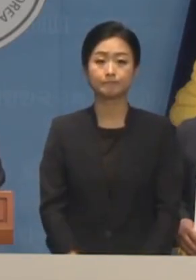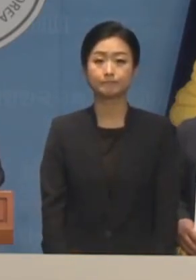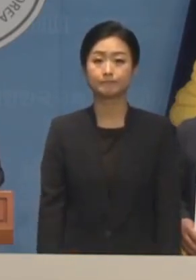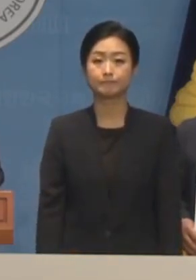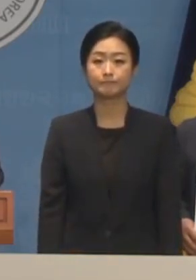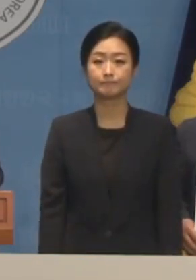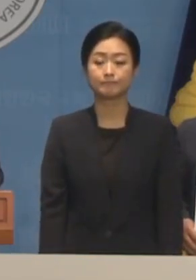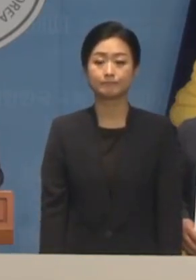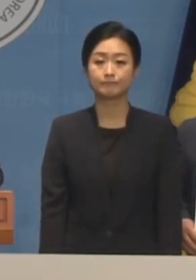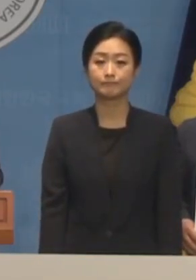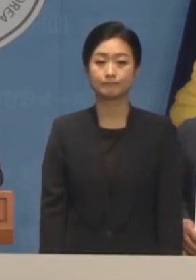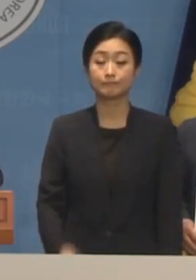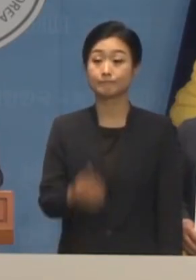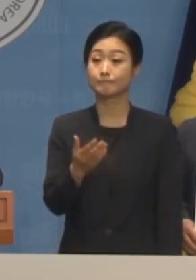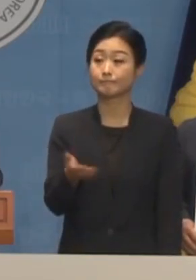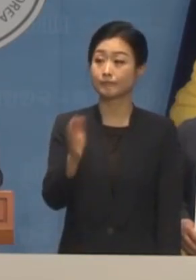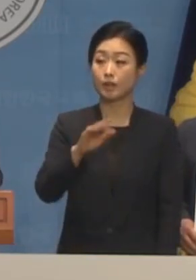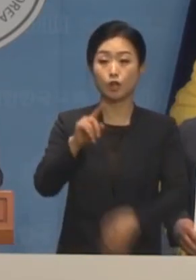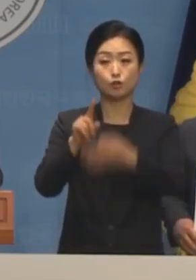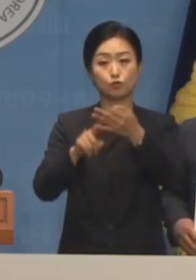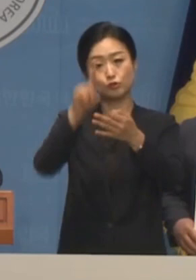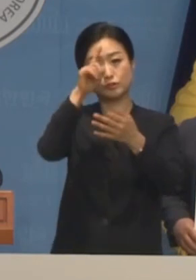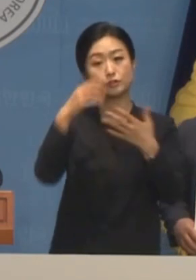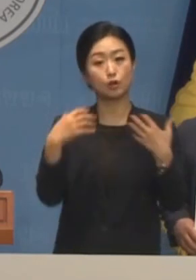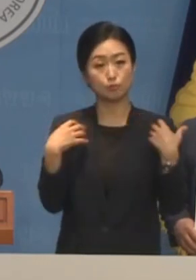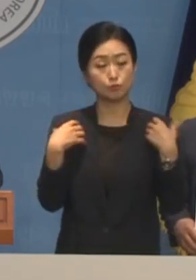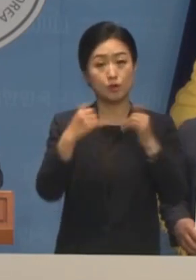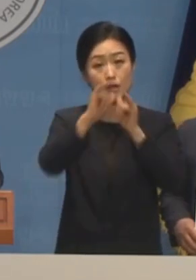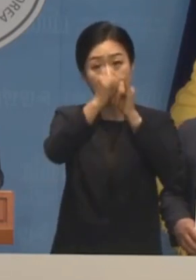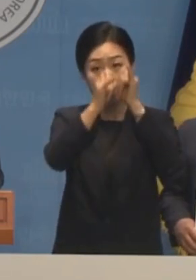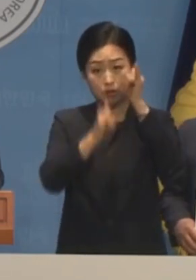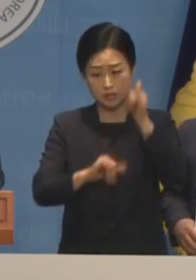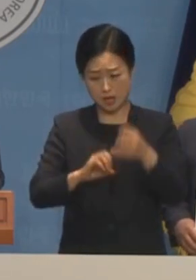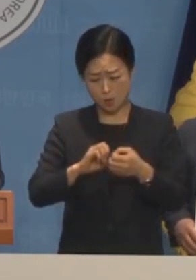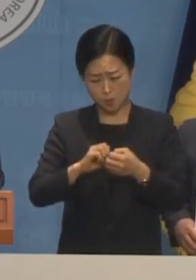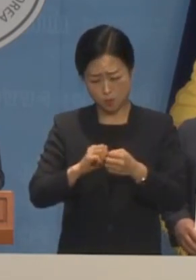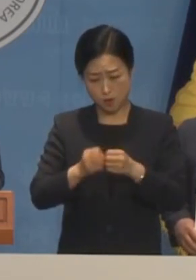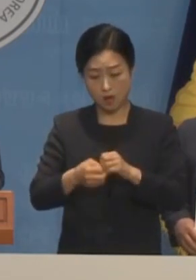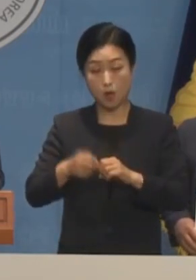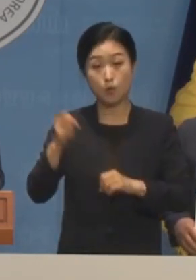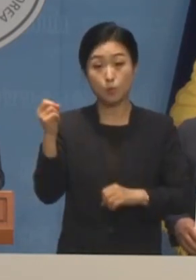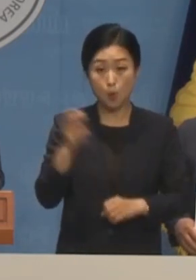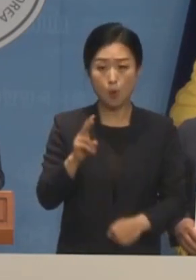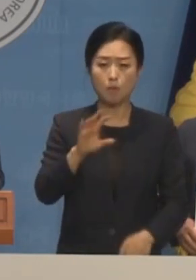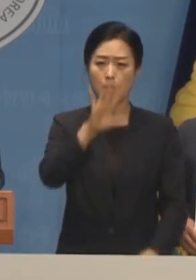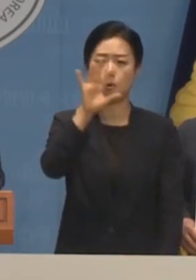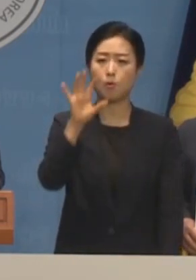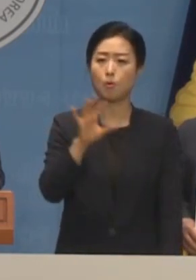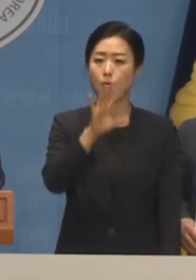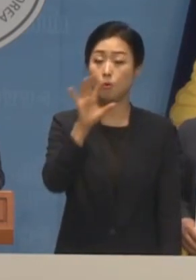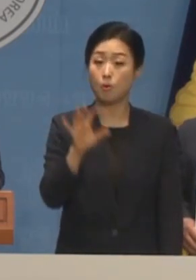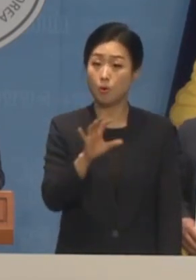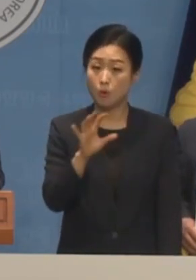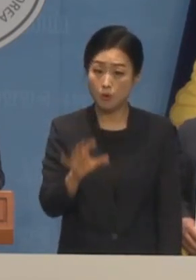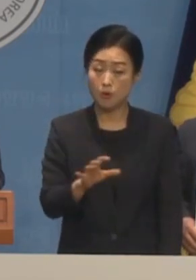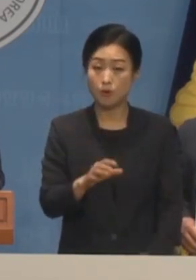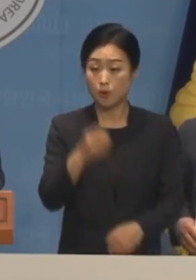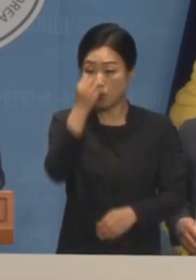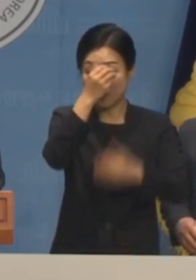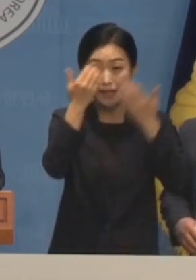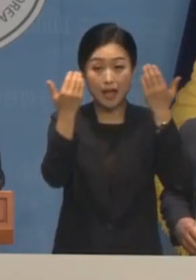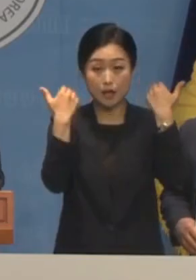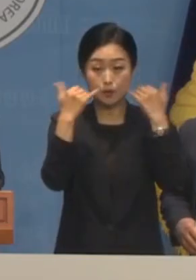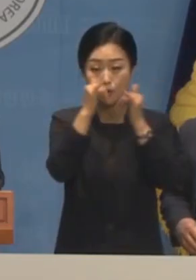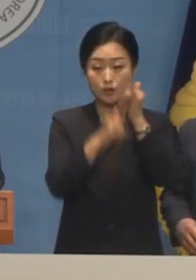것입니다 그러나 윤성열 정부들어서 이러한 역사 회곡 시도가 또다시 반복되고 있습니다 최근 고등학교 학교